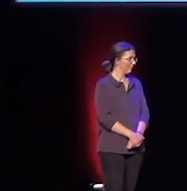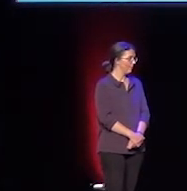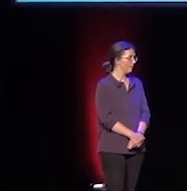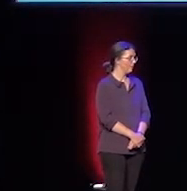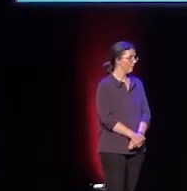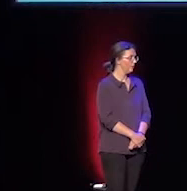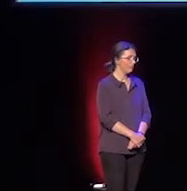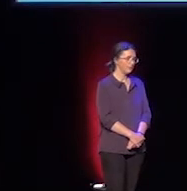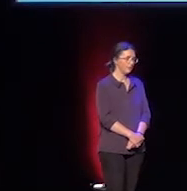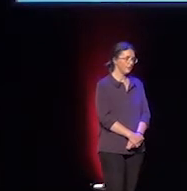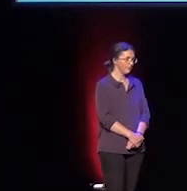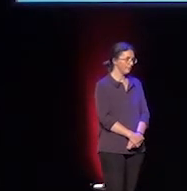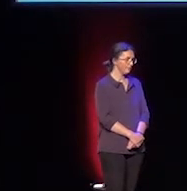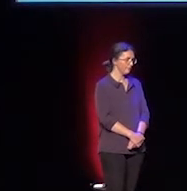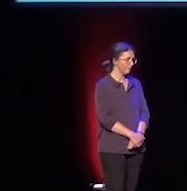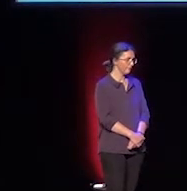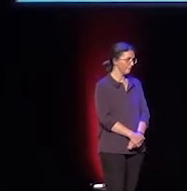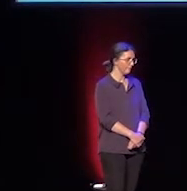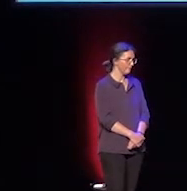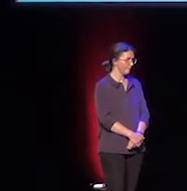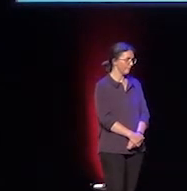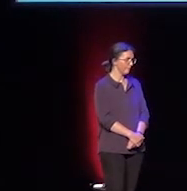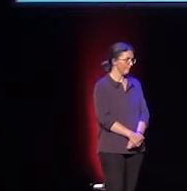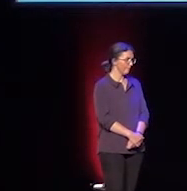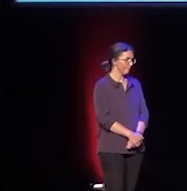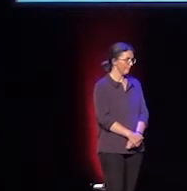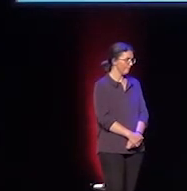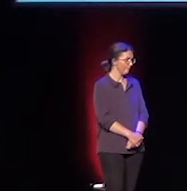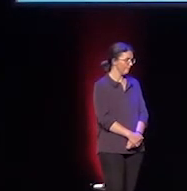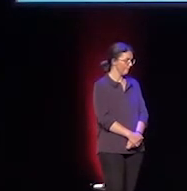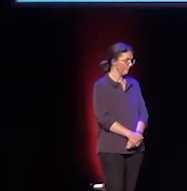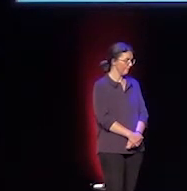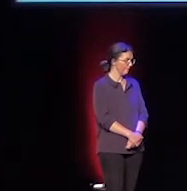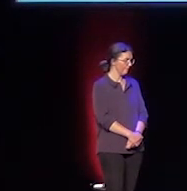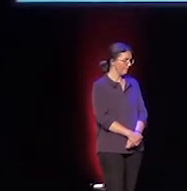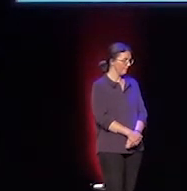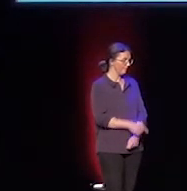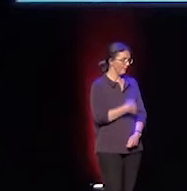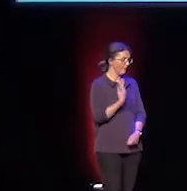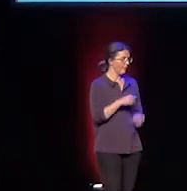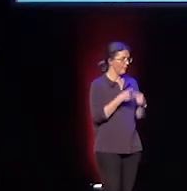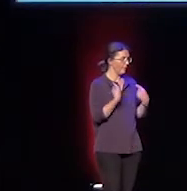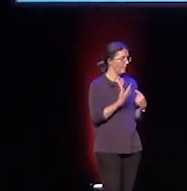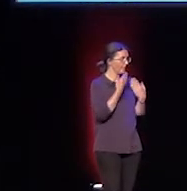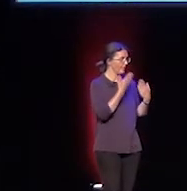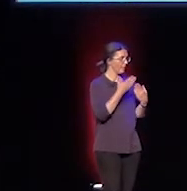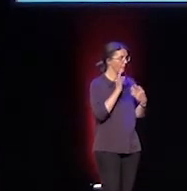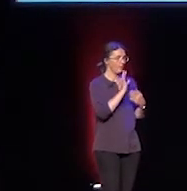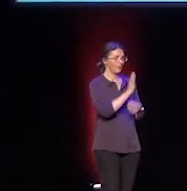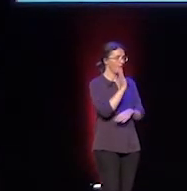Ich gehe schon mal wieder hoch. Ja, Herr Bauer, wir bedanken uns ganz herzlich für Ihre